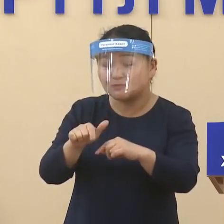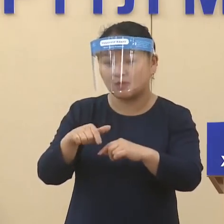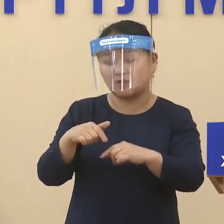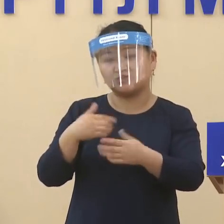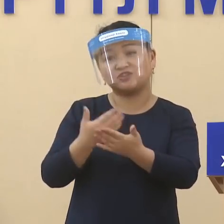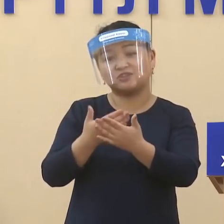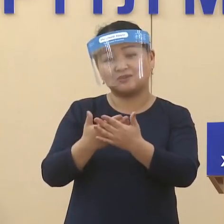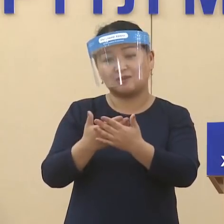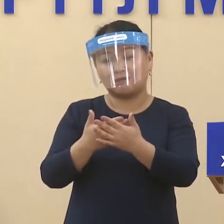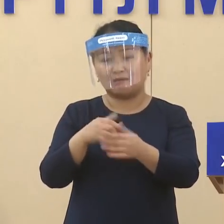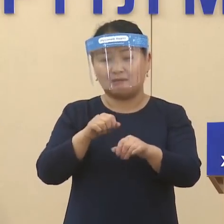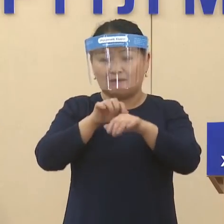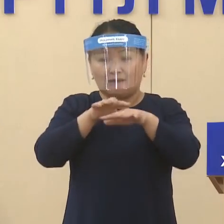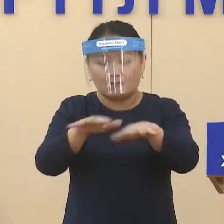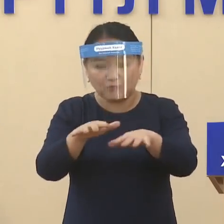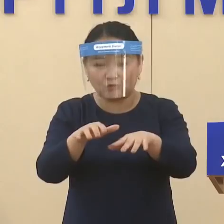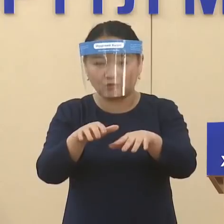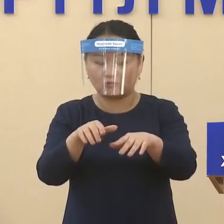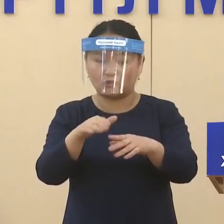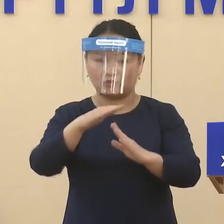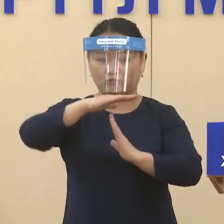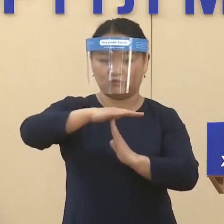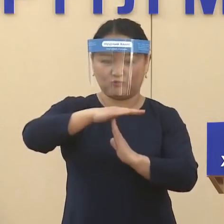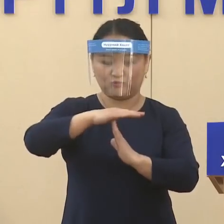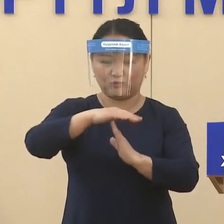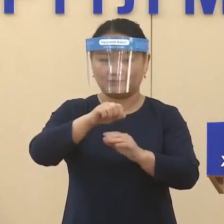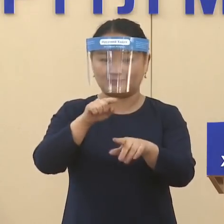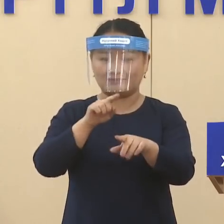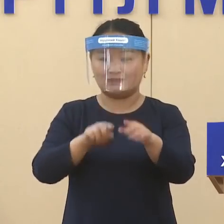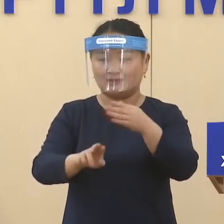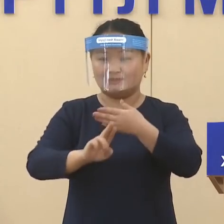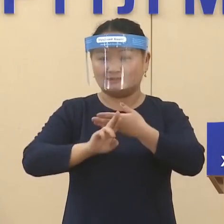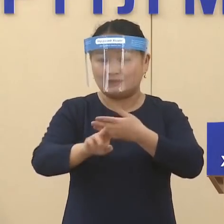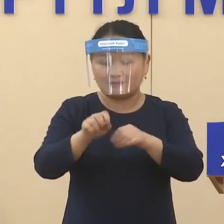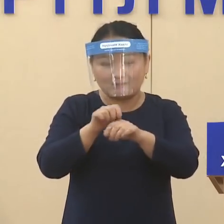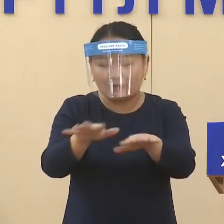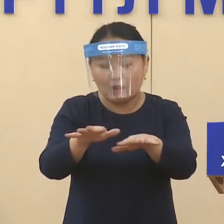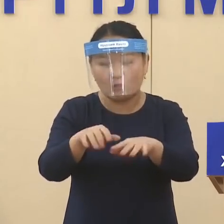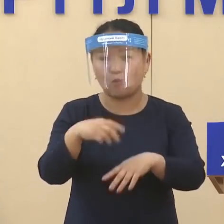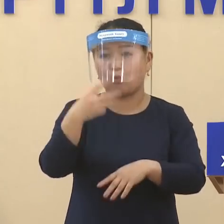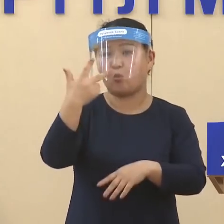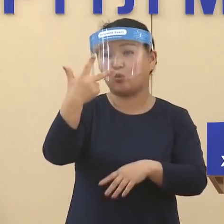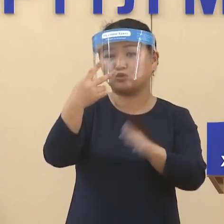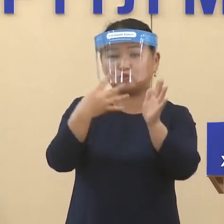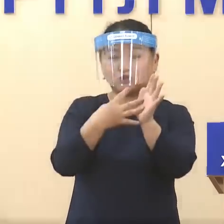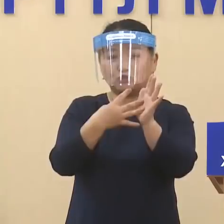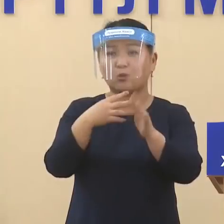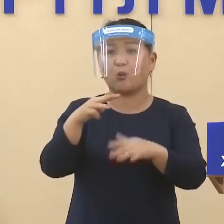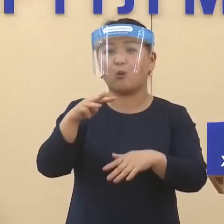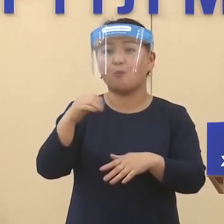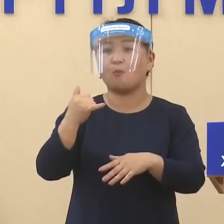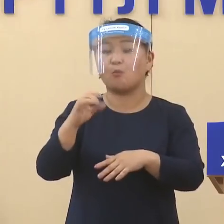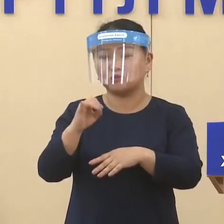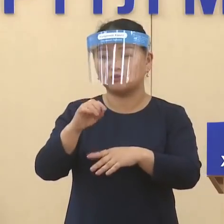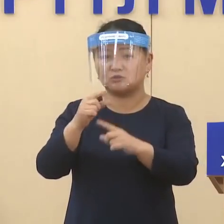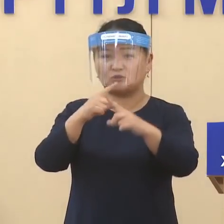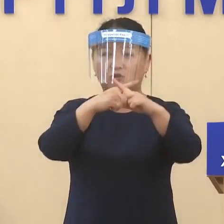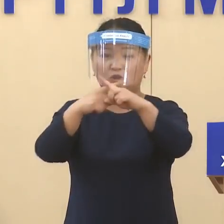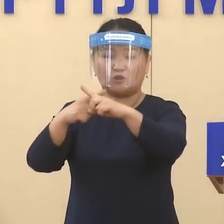барьж цаашид тархахгүй төвшөнд хүргэж чадсан 39 муж орон нутагт онц байдлыг цоцолсон